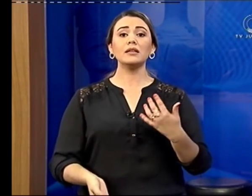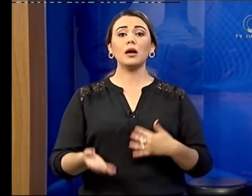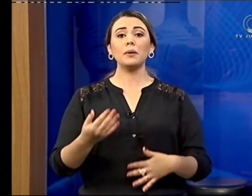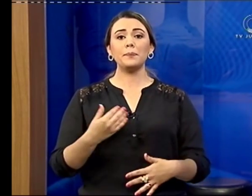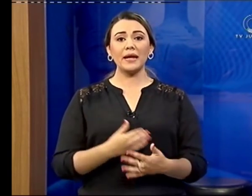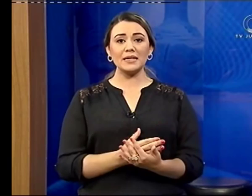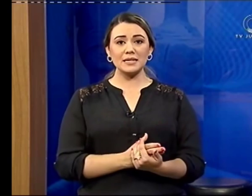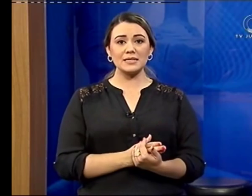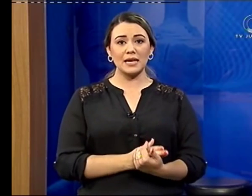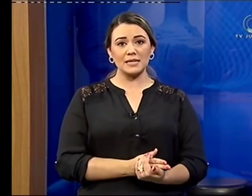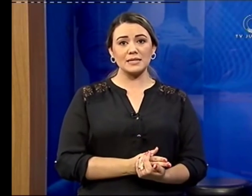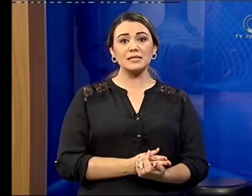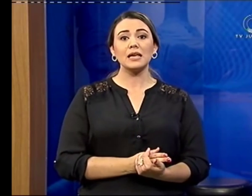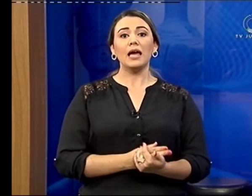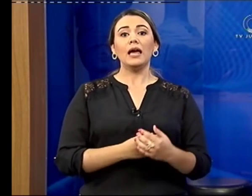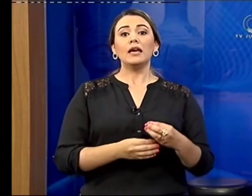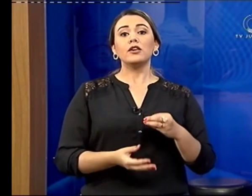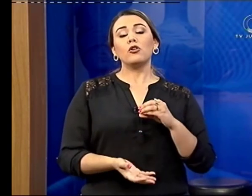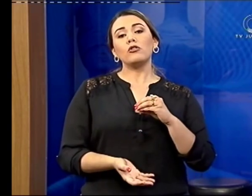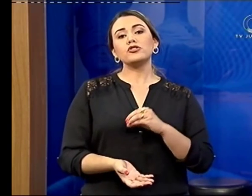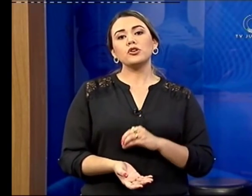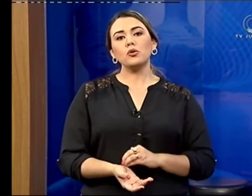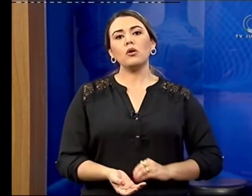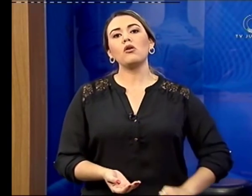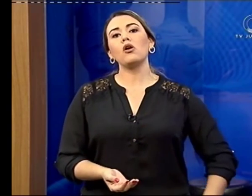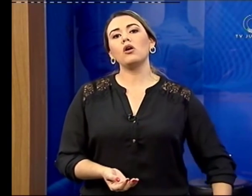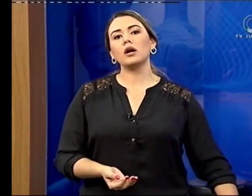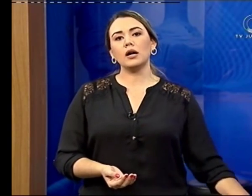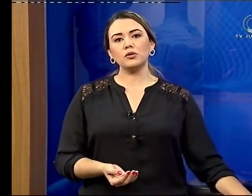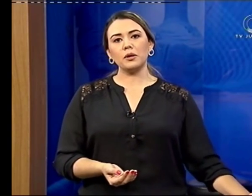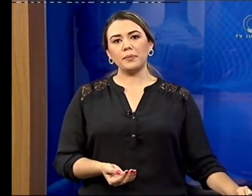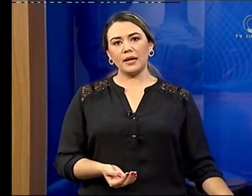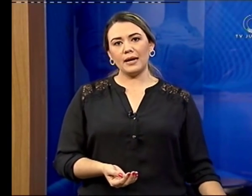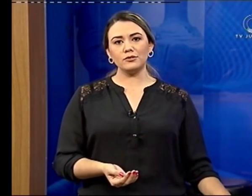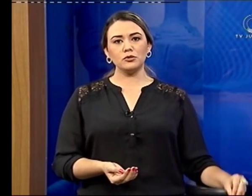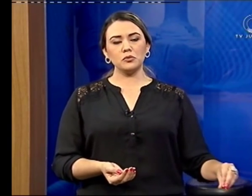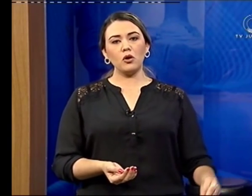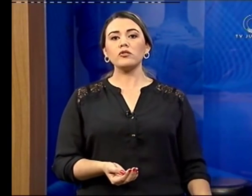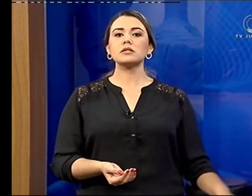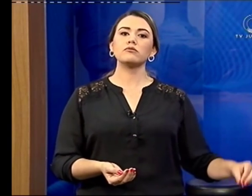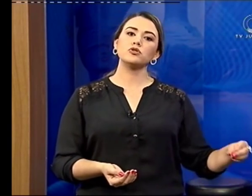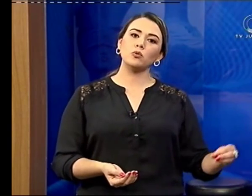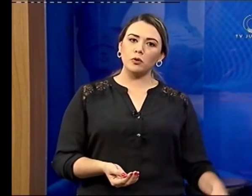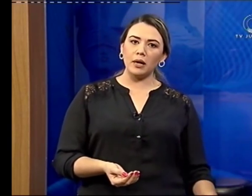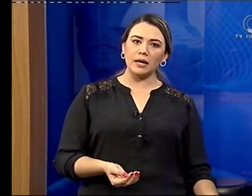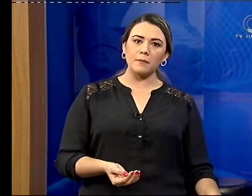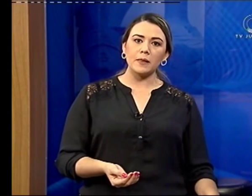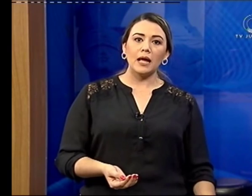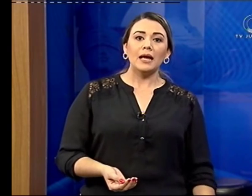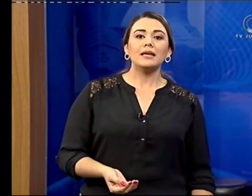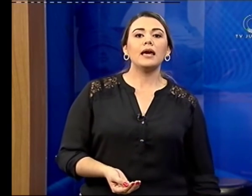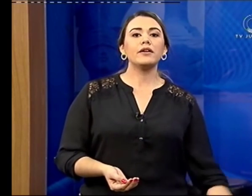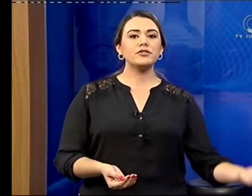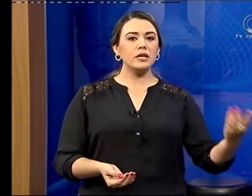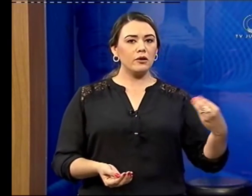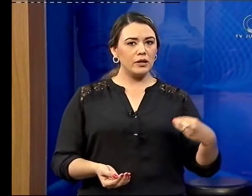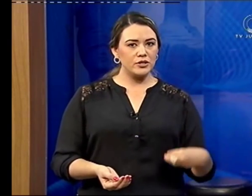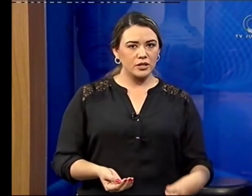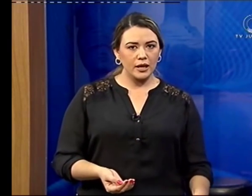Então, empresas essas que continuam colocando o empregado numa condição subhumana, que retiram-lhe